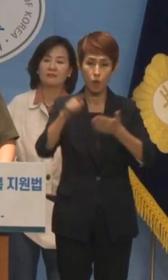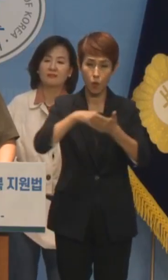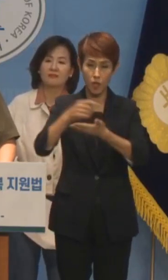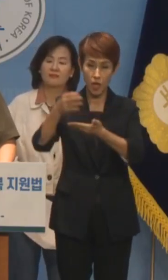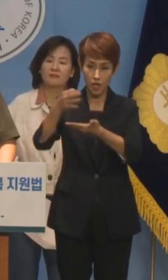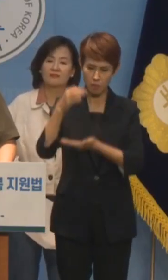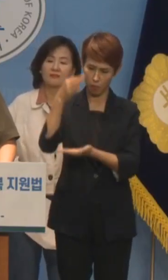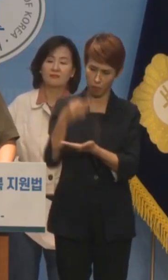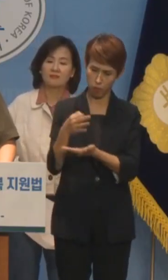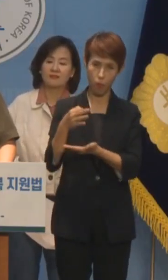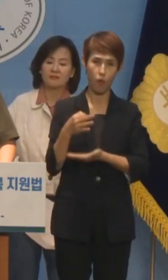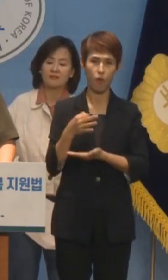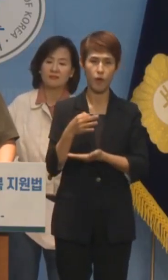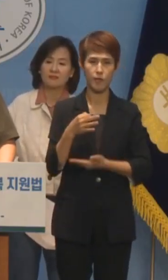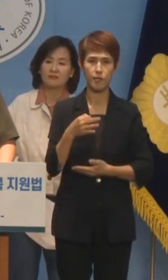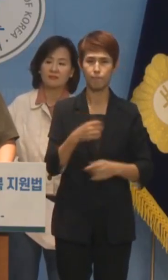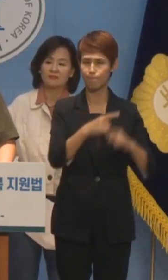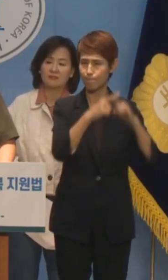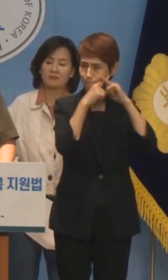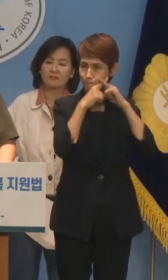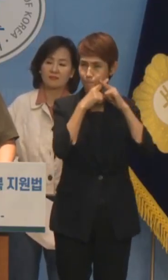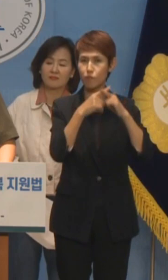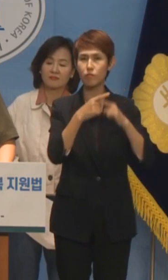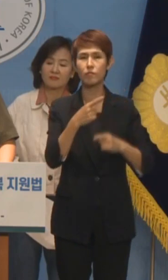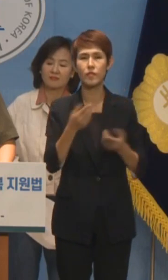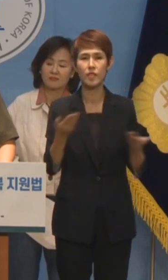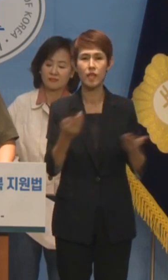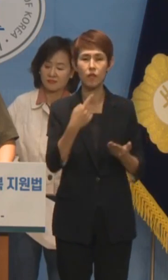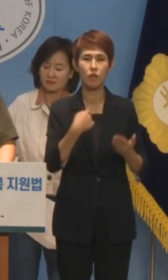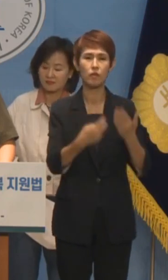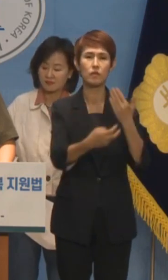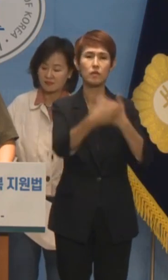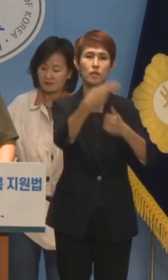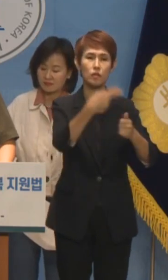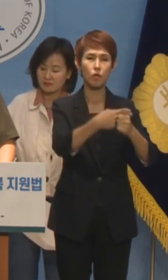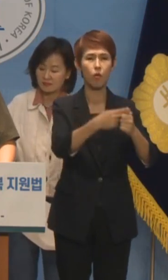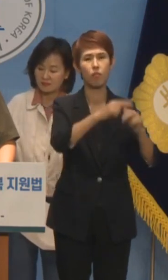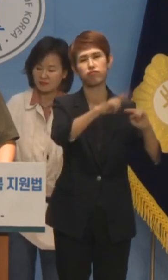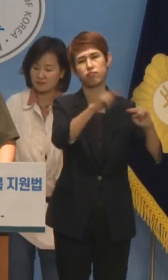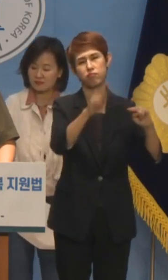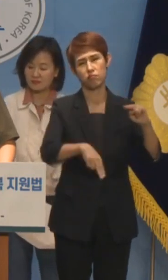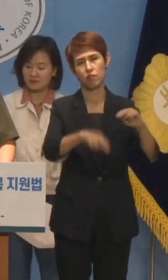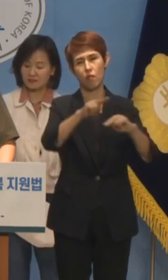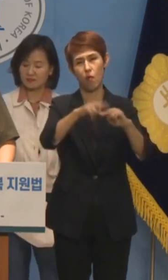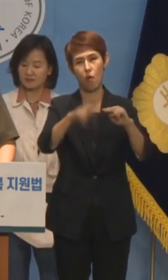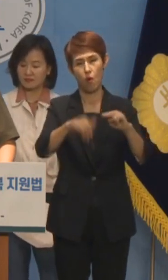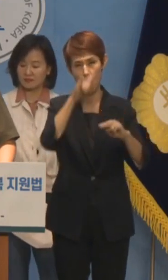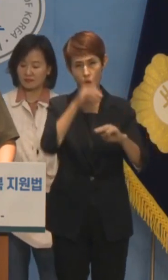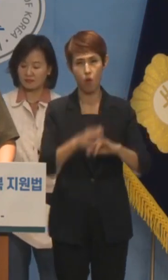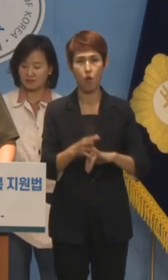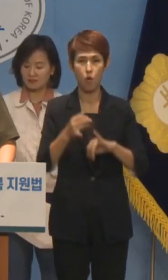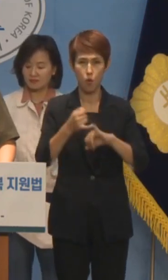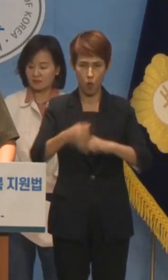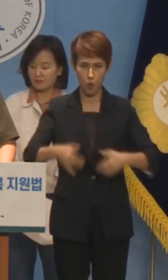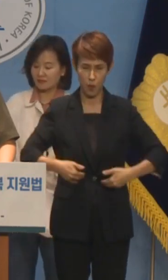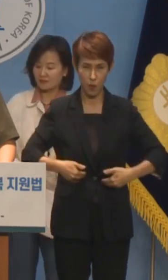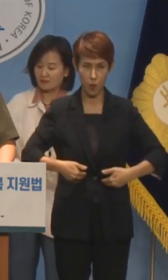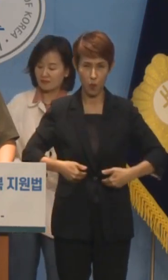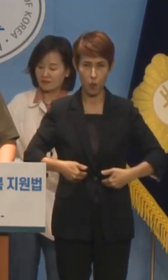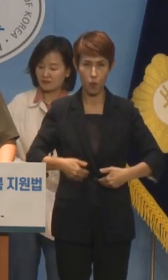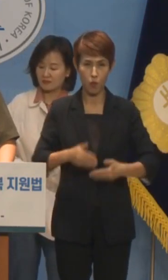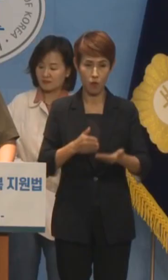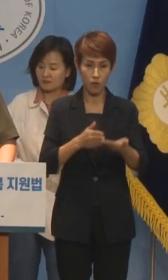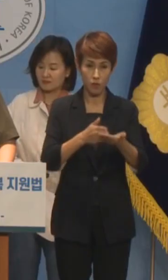속에 사명감으로 헌신했던 의료진 및 의료원 직원들의 이탈과 함께 필수 진료과들의 공백이